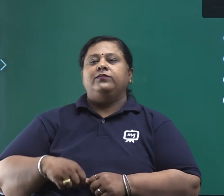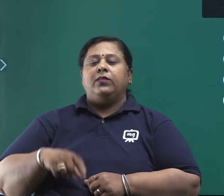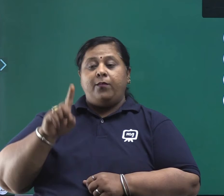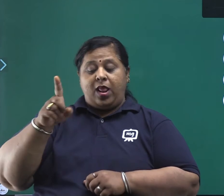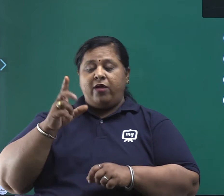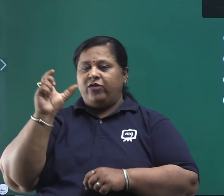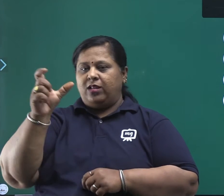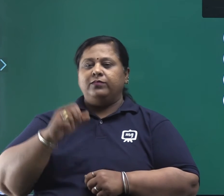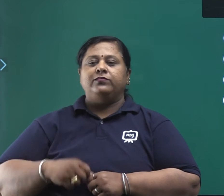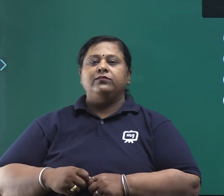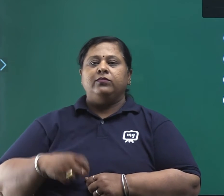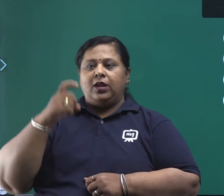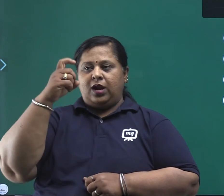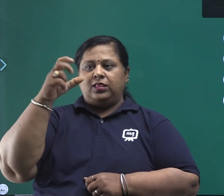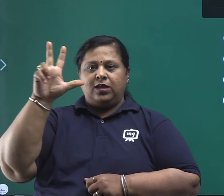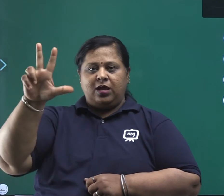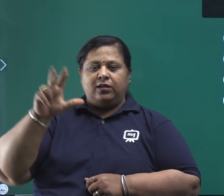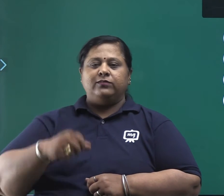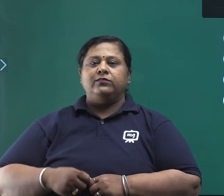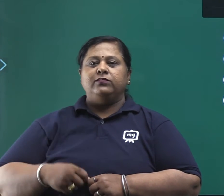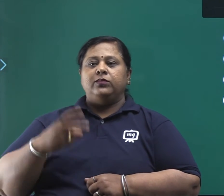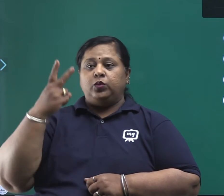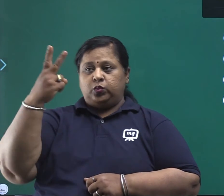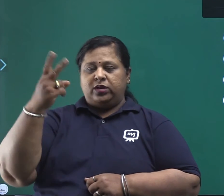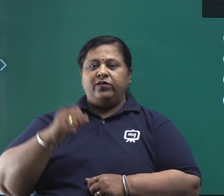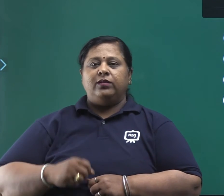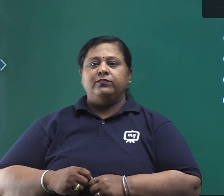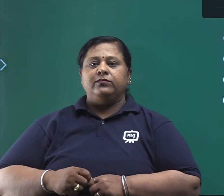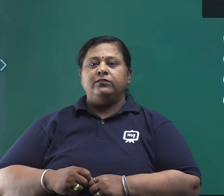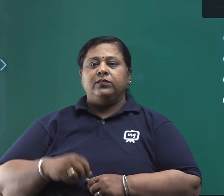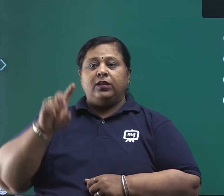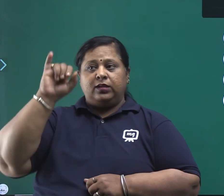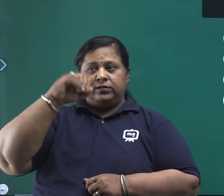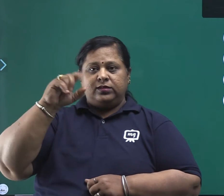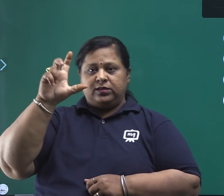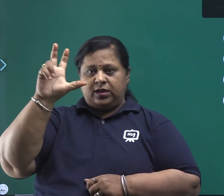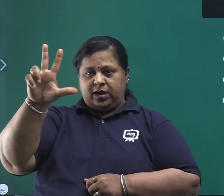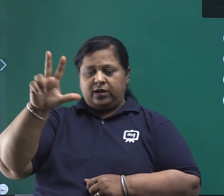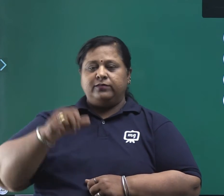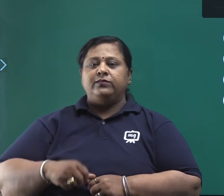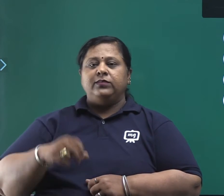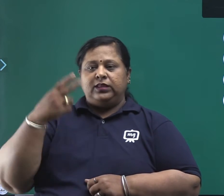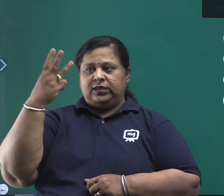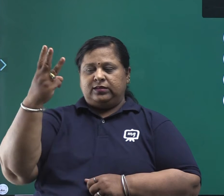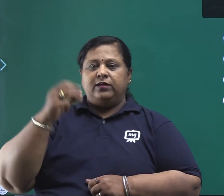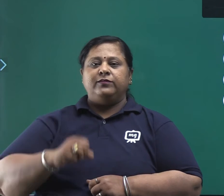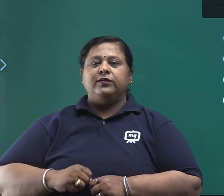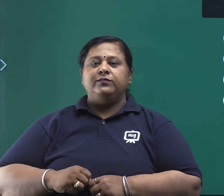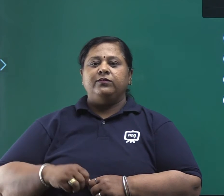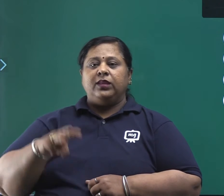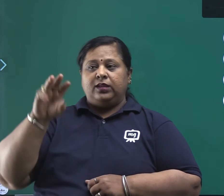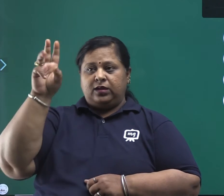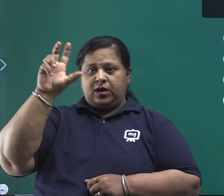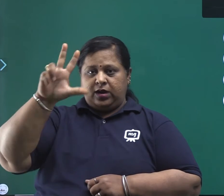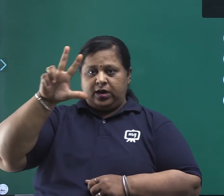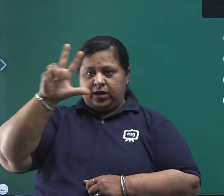पहला विकल्प 78। दूसरा विकल्प 68। तीसरा विकल्प